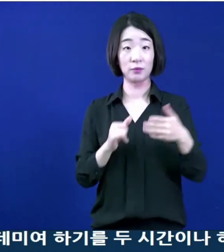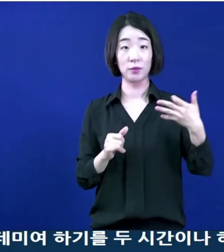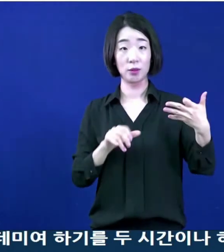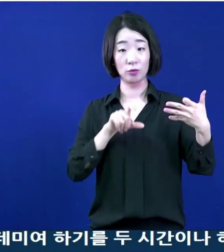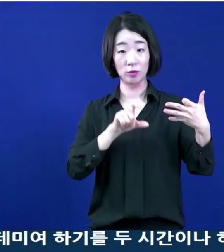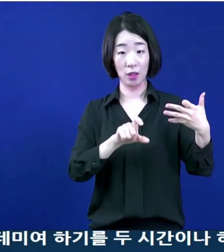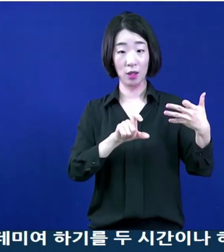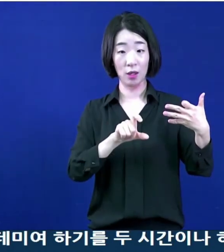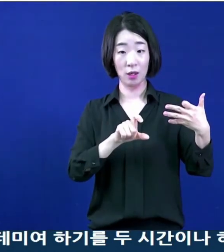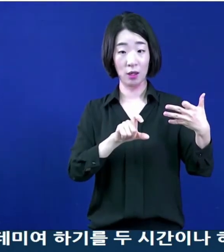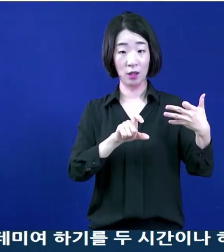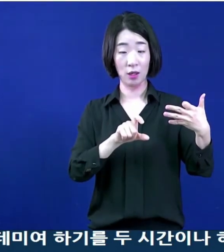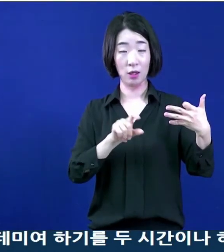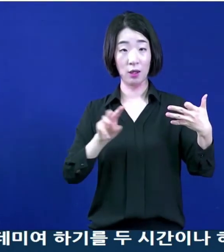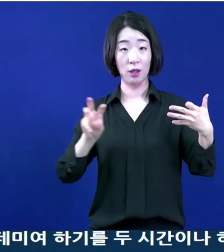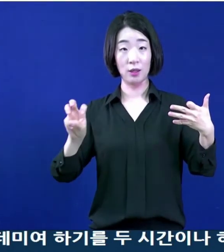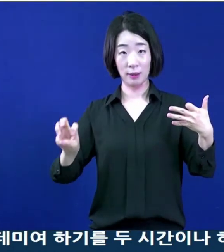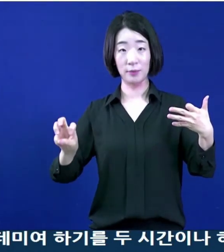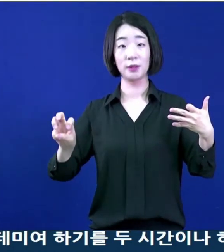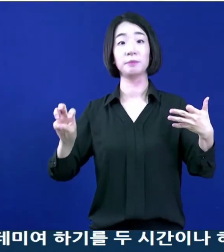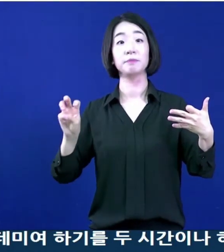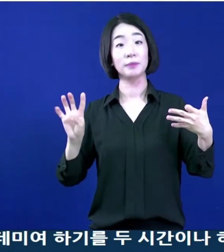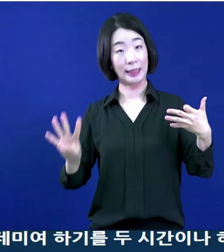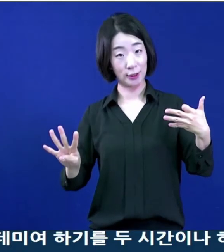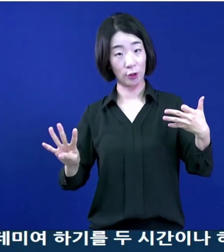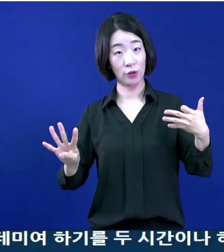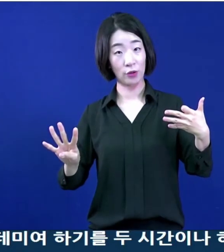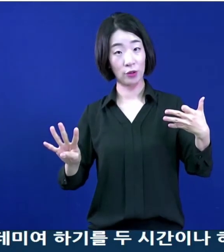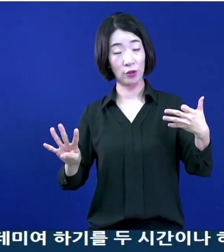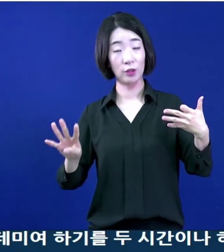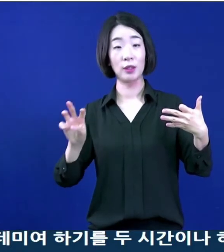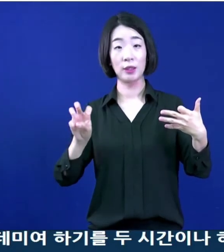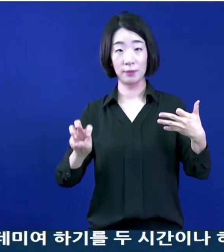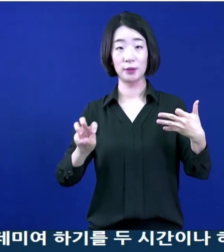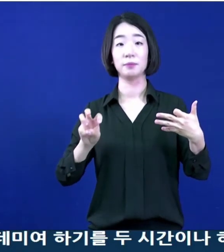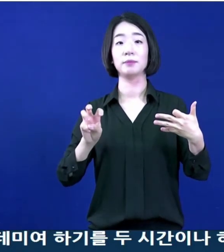읽었고요. 34절 뒷부분 보시면